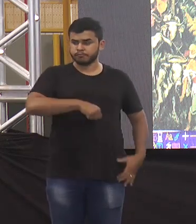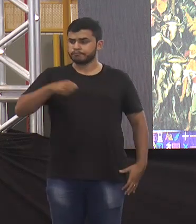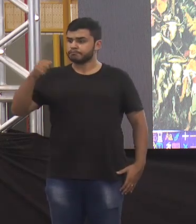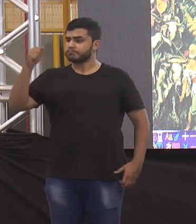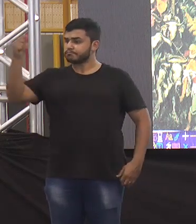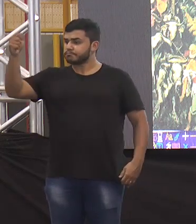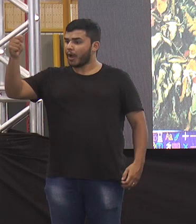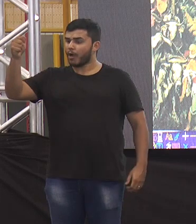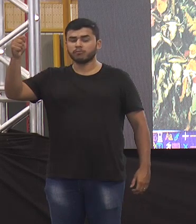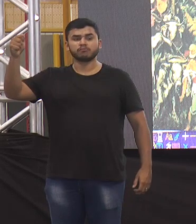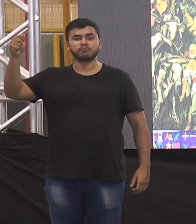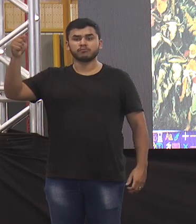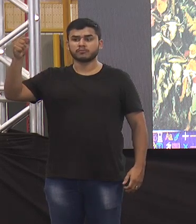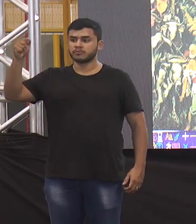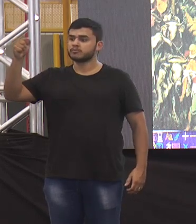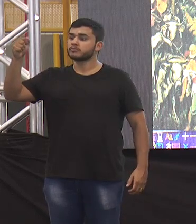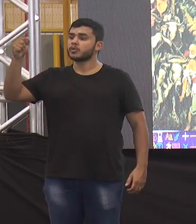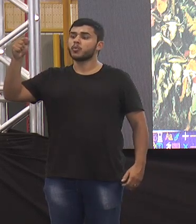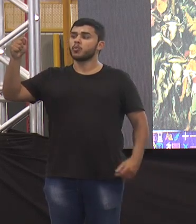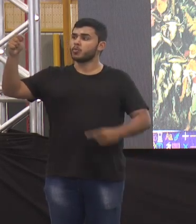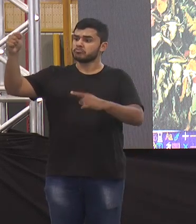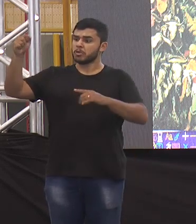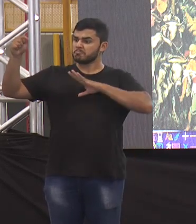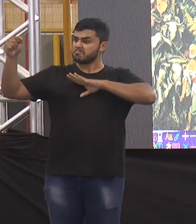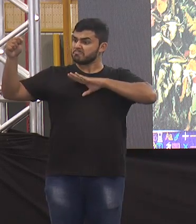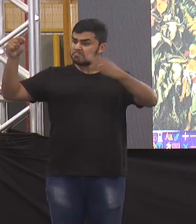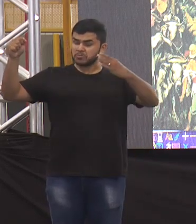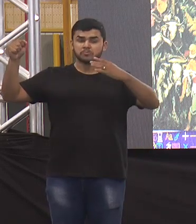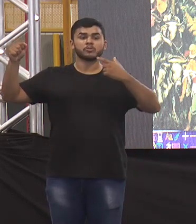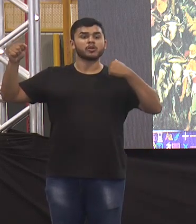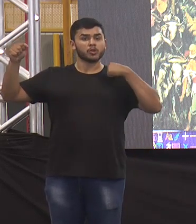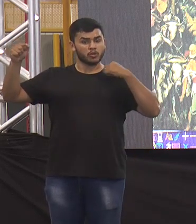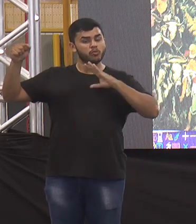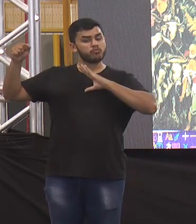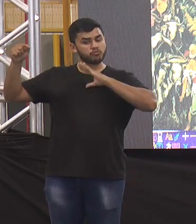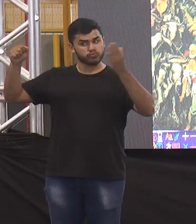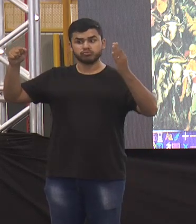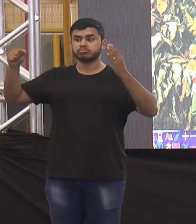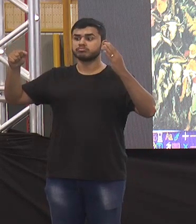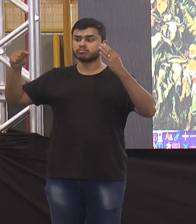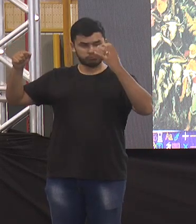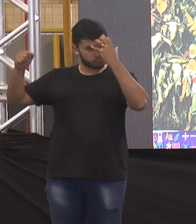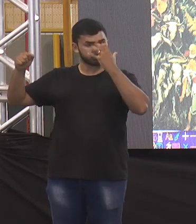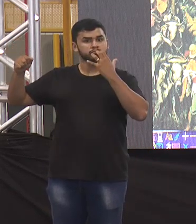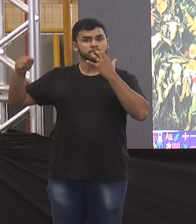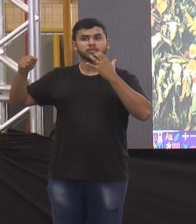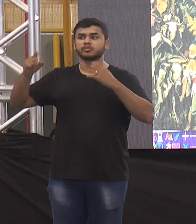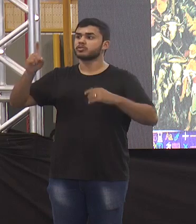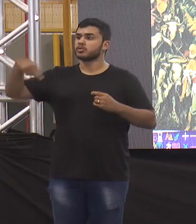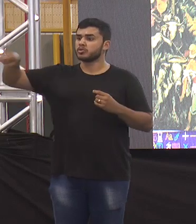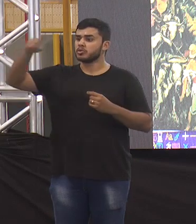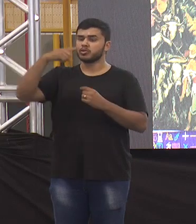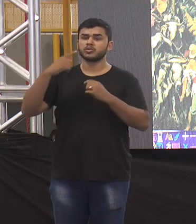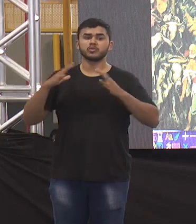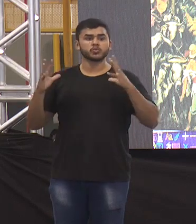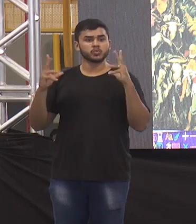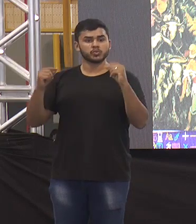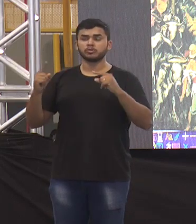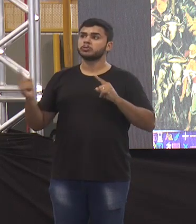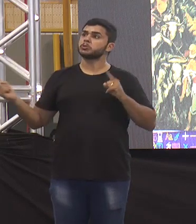espada, num gesto heróico, num gesto de coragem, de desafio à